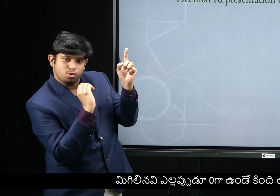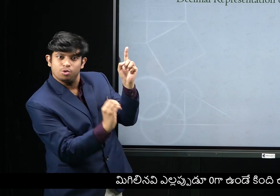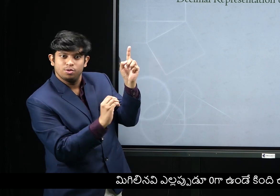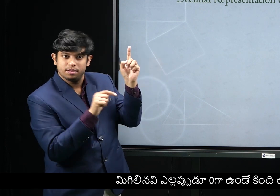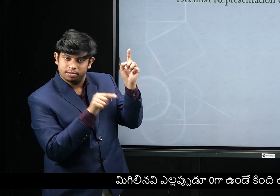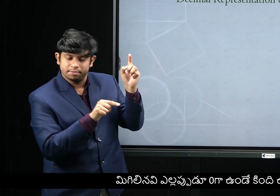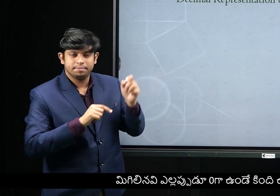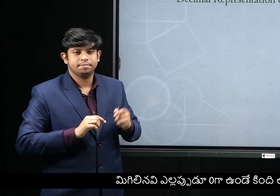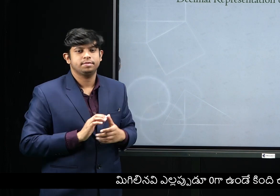ఉదాహరణను అధ్యయనం చేయండి.